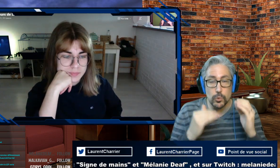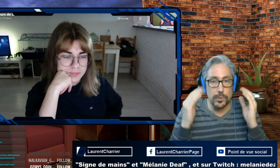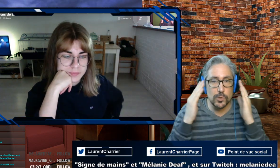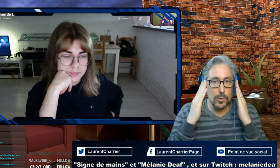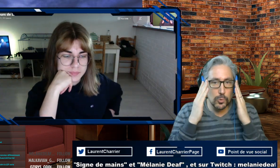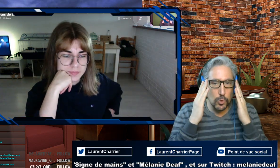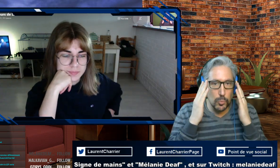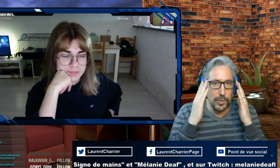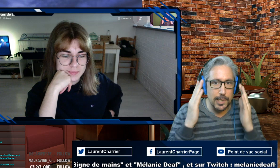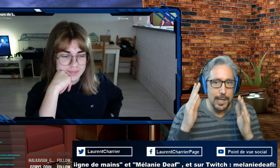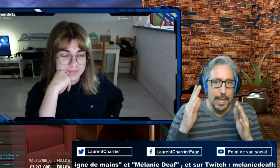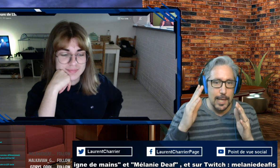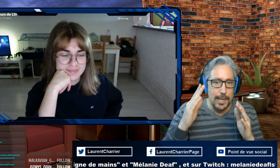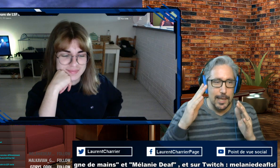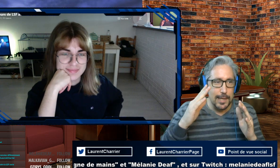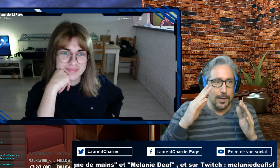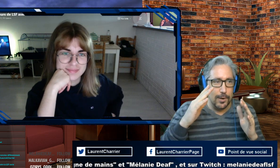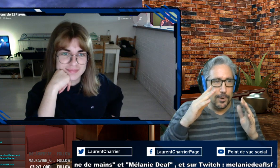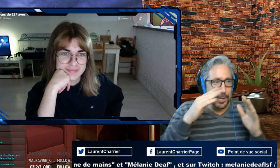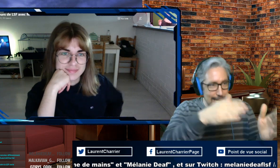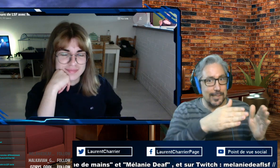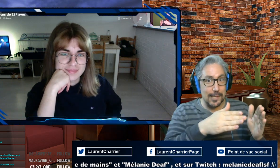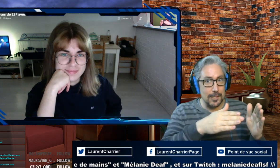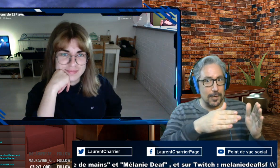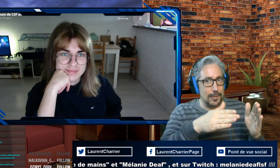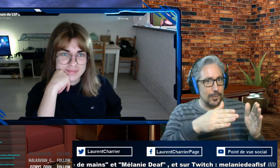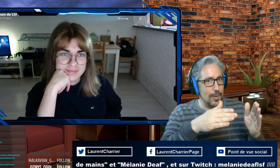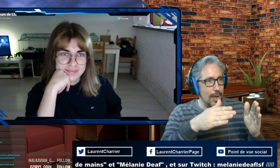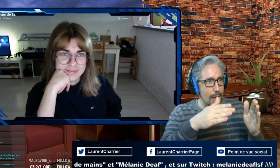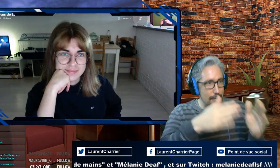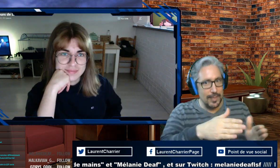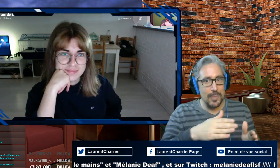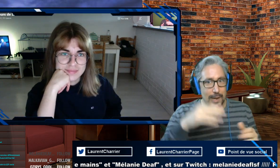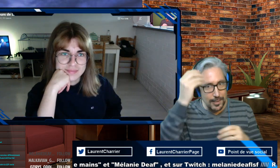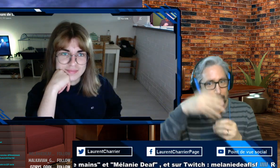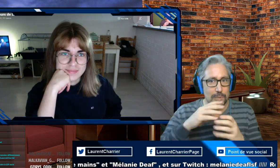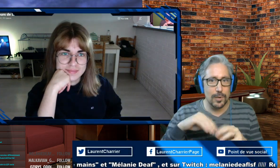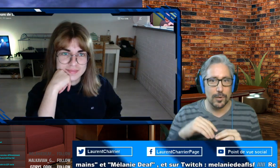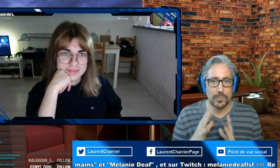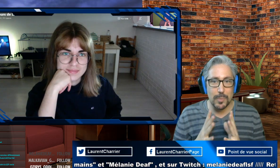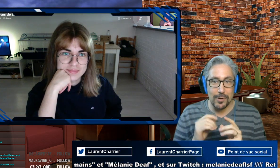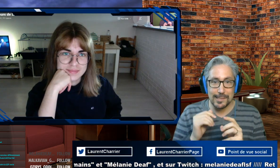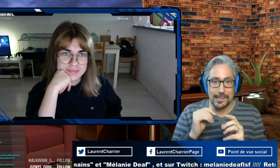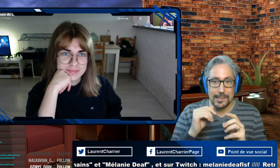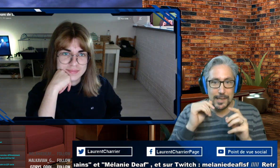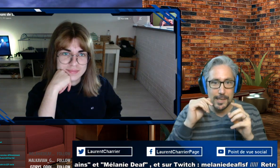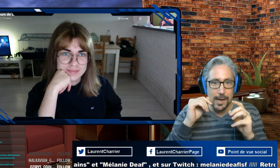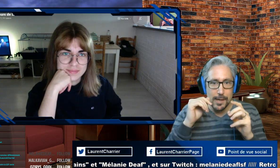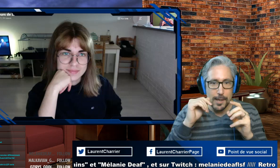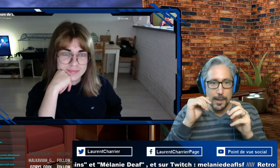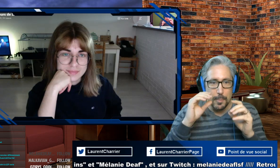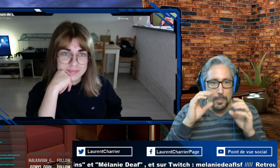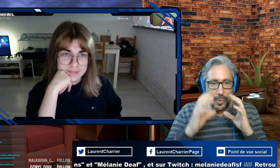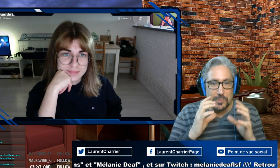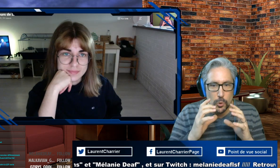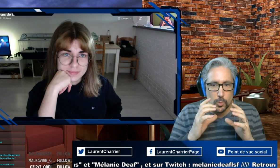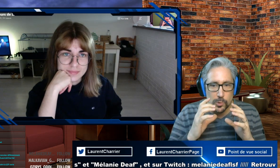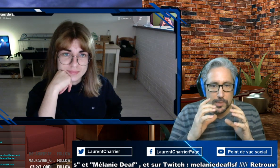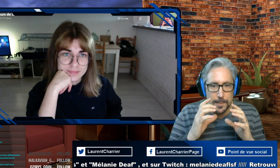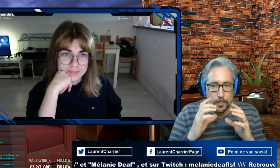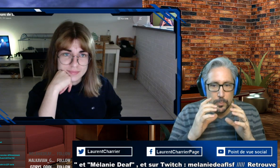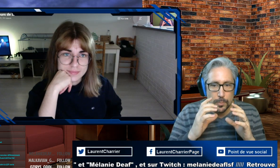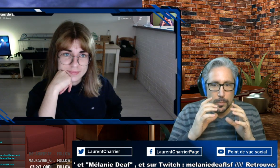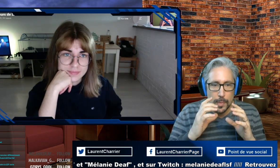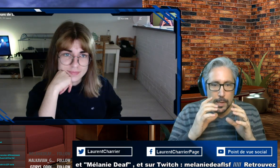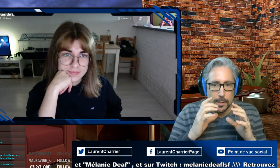Il y a toujours eu des sourds, ils ont toujours communiqué. Et les signes, parce qu'avec Mélanie, comme j'apprends à signer, il y a plein de trucs qu'on